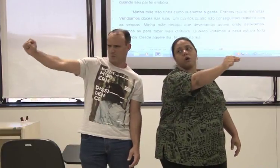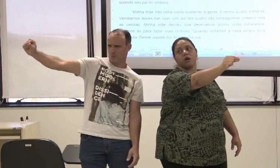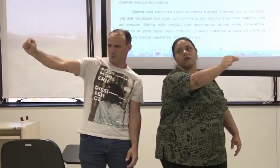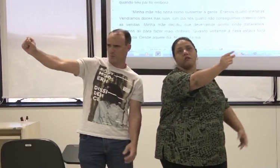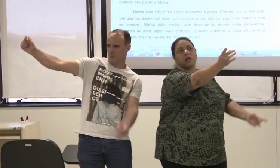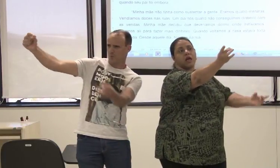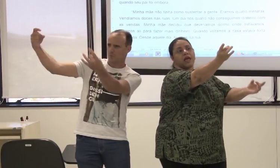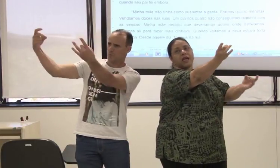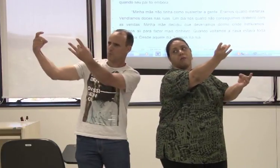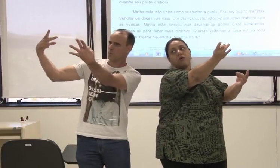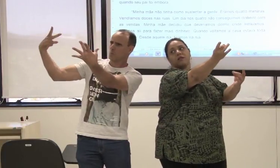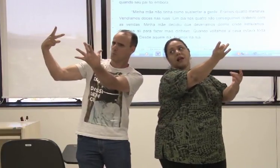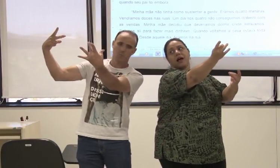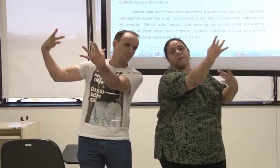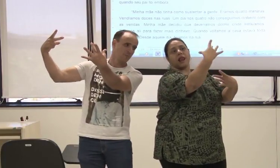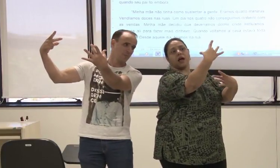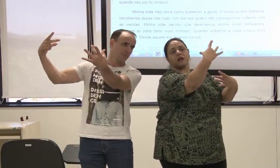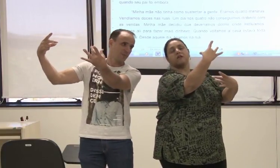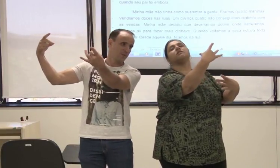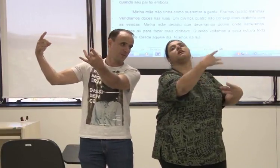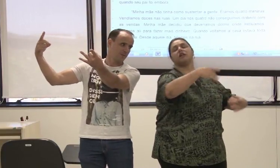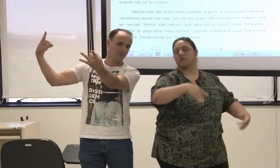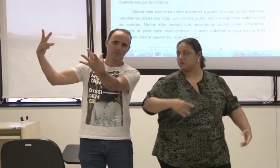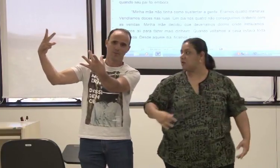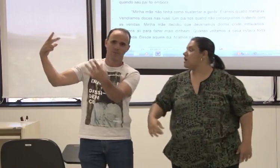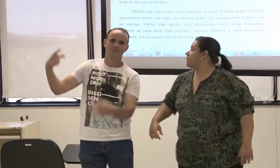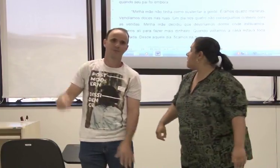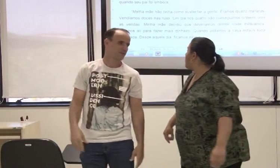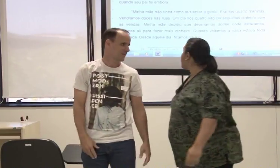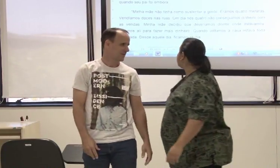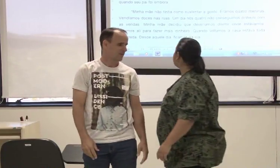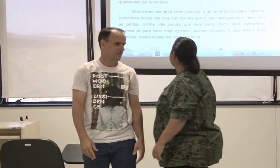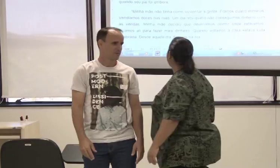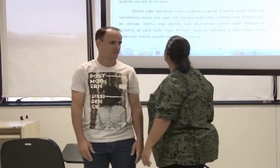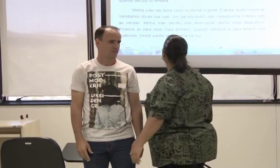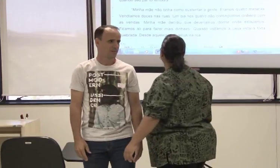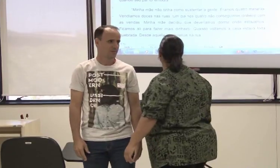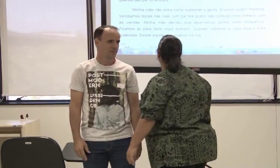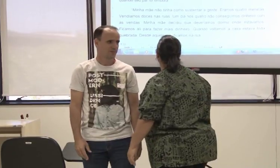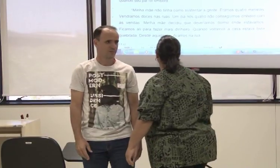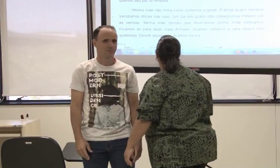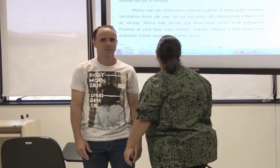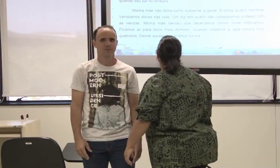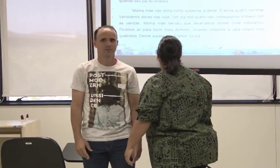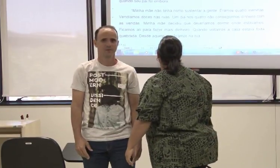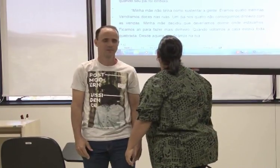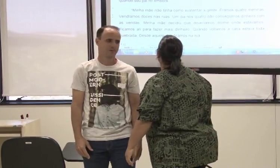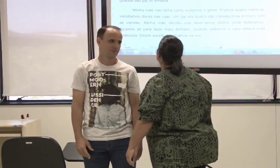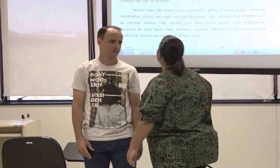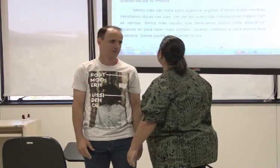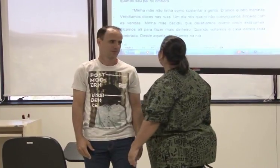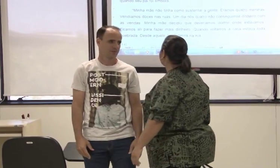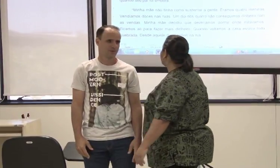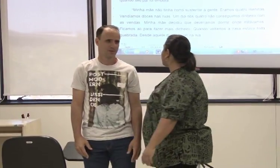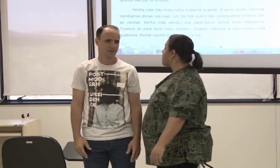embora. E a mão que está lá me larga. Isso. Depois faz aqui. A casa estava toda